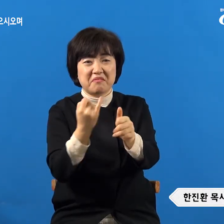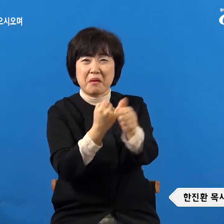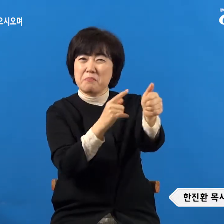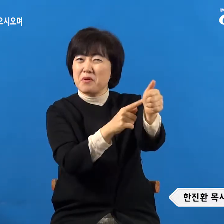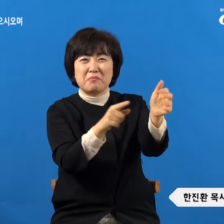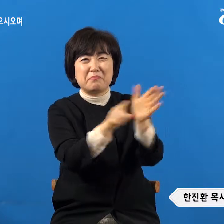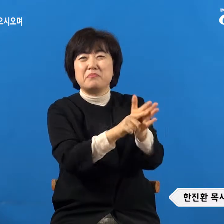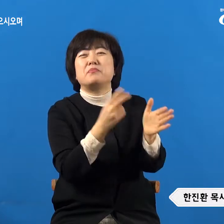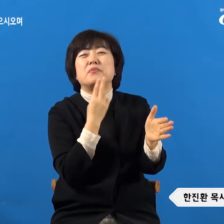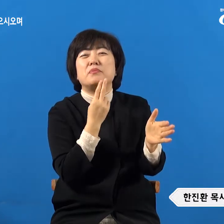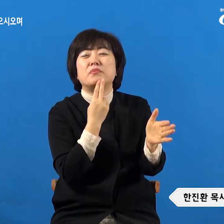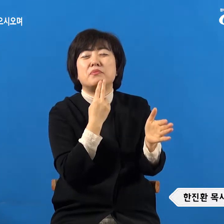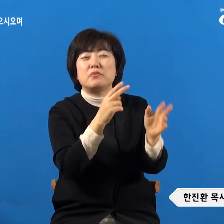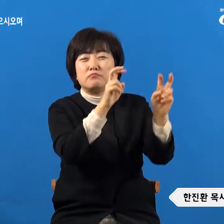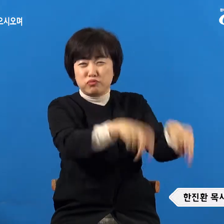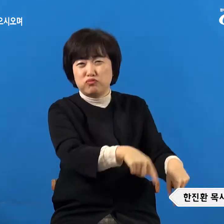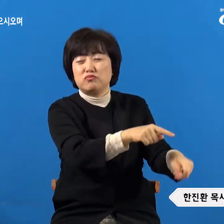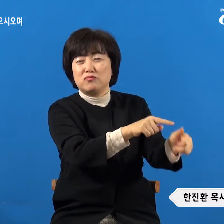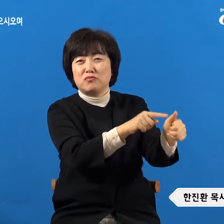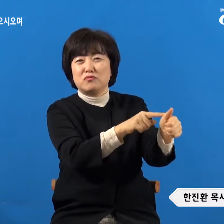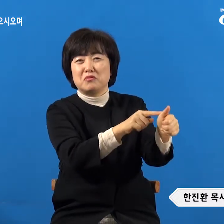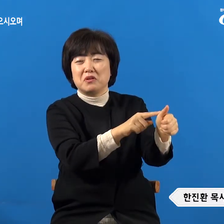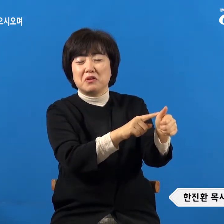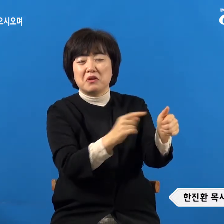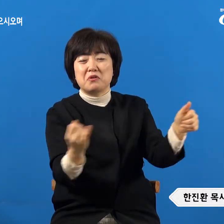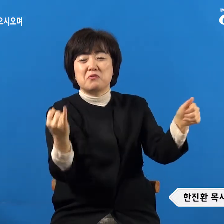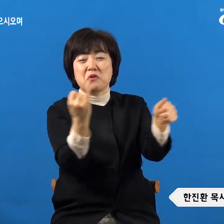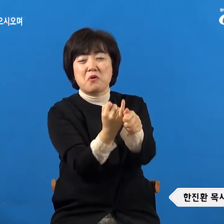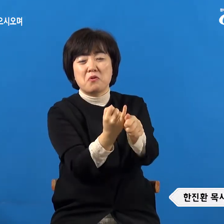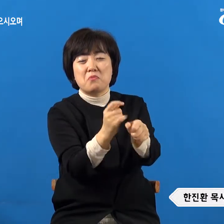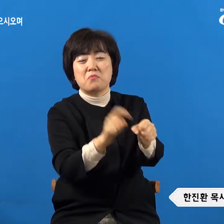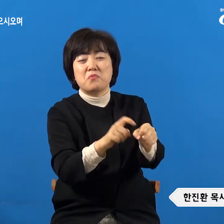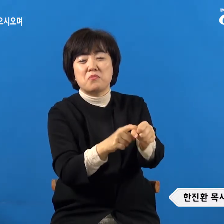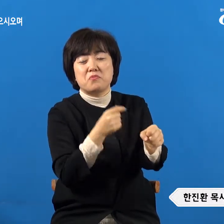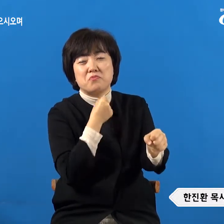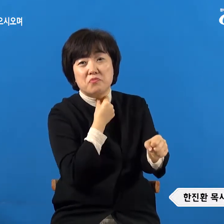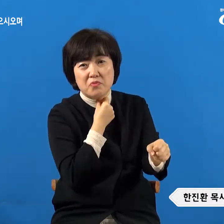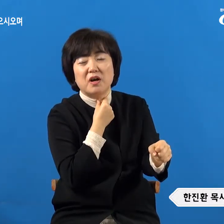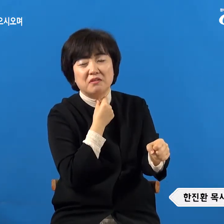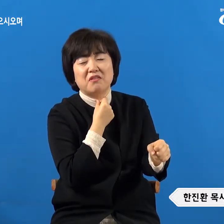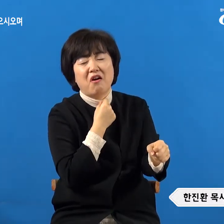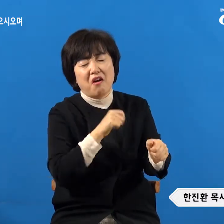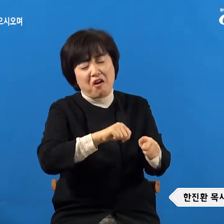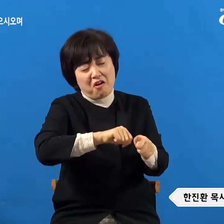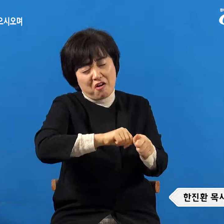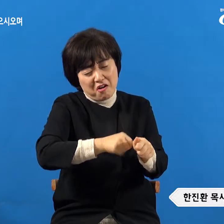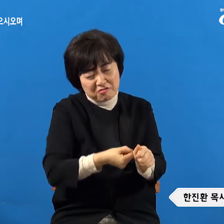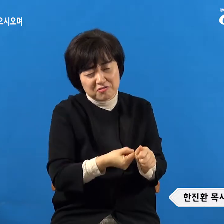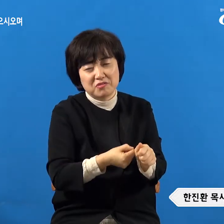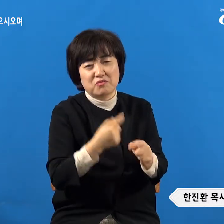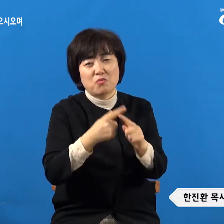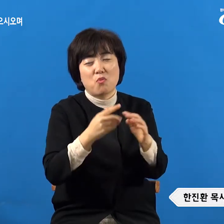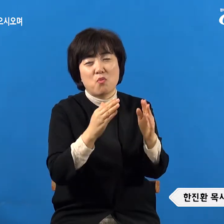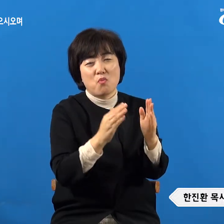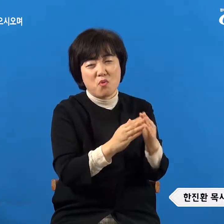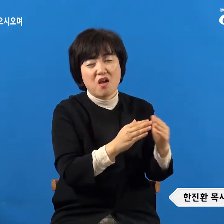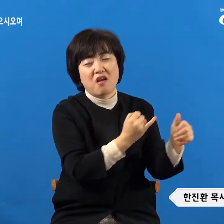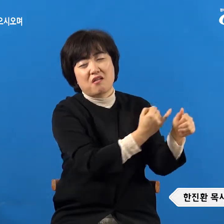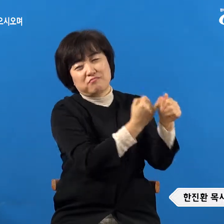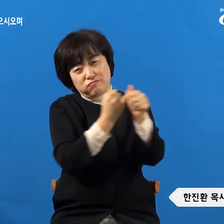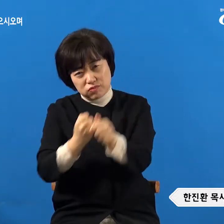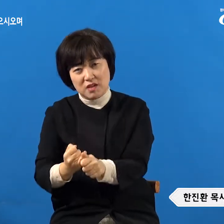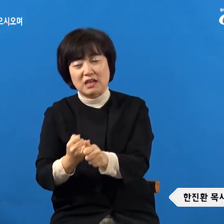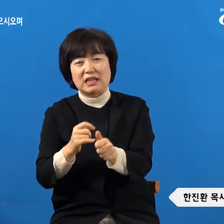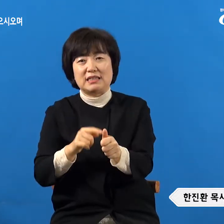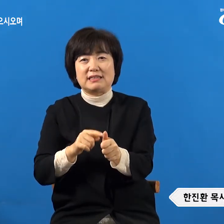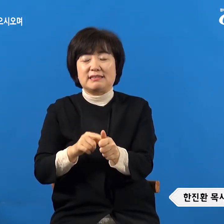않았답니다. 결혼하기 위해서 억지로 교회에 나왔습니다. 억지로 믿은 예수니까 결혼하고